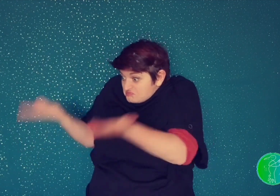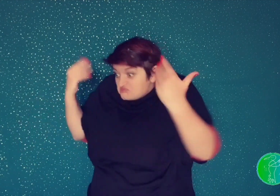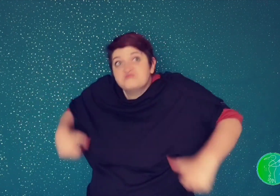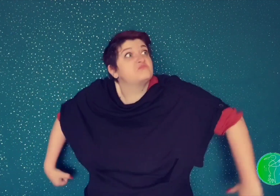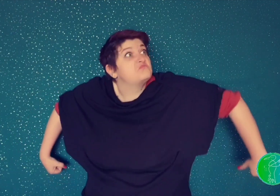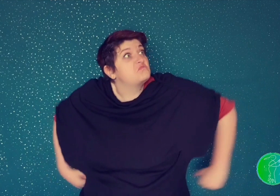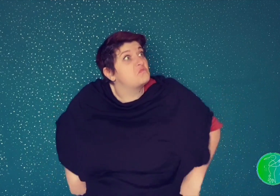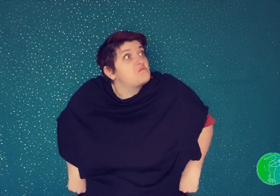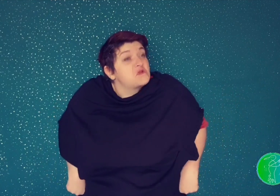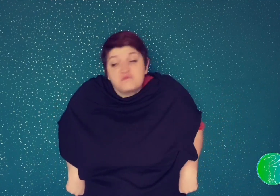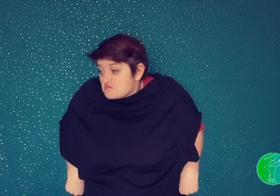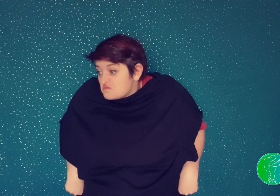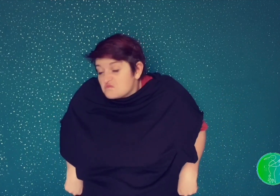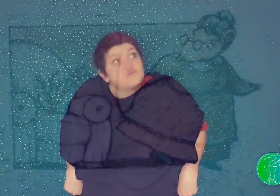épineux.